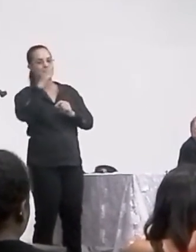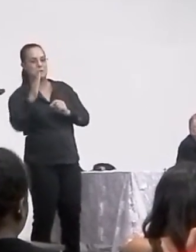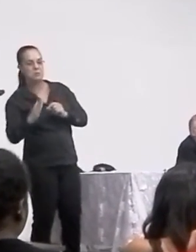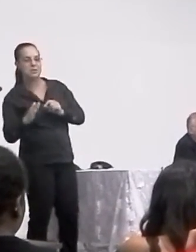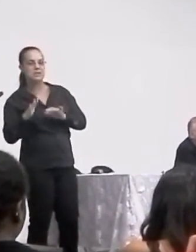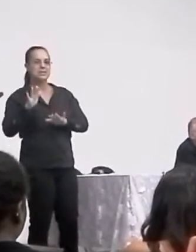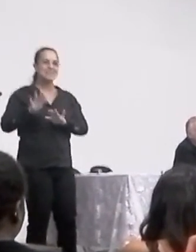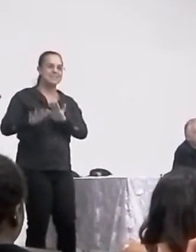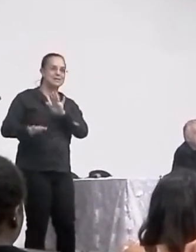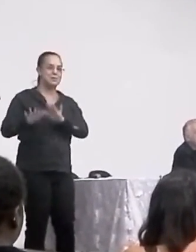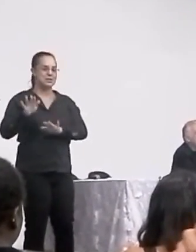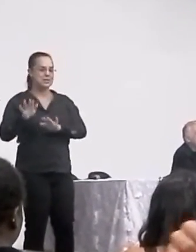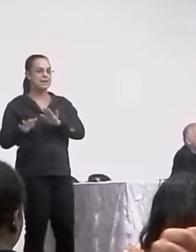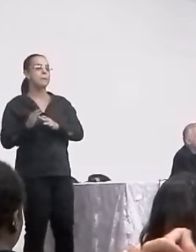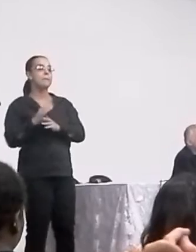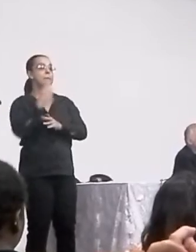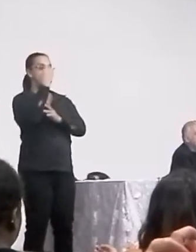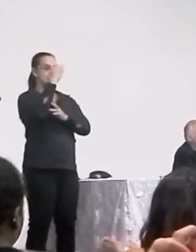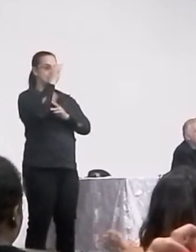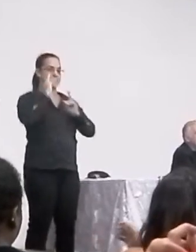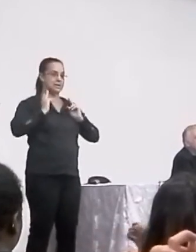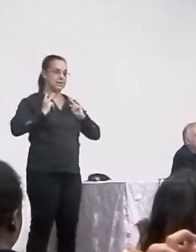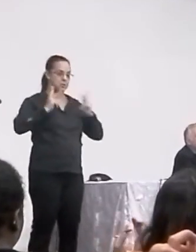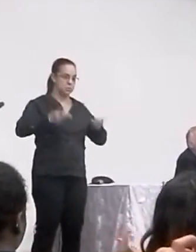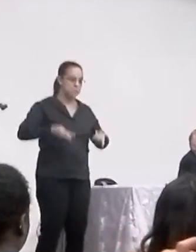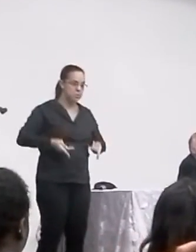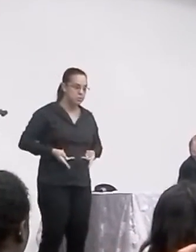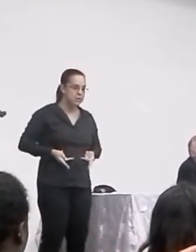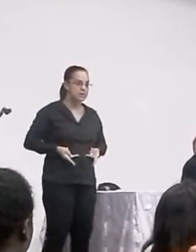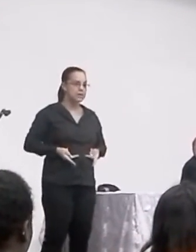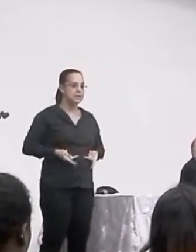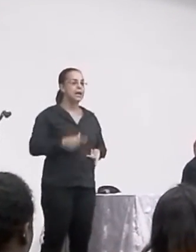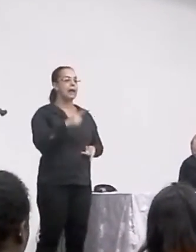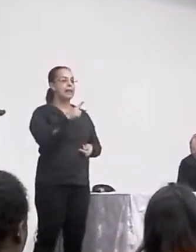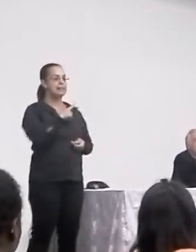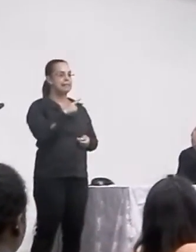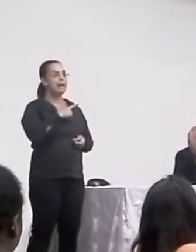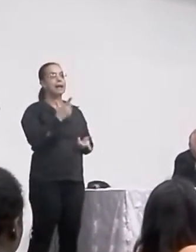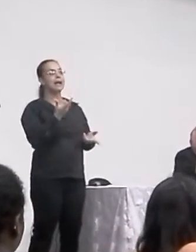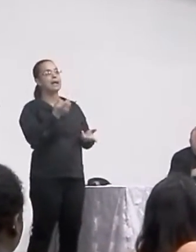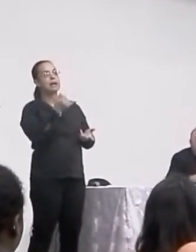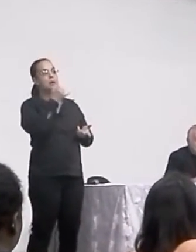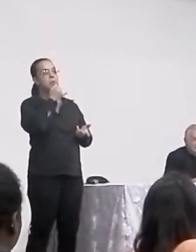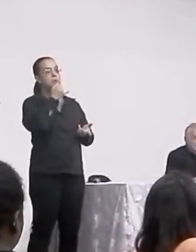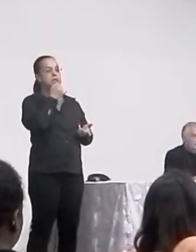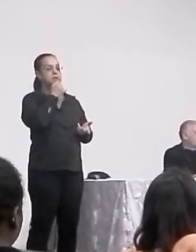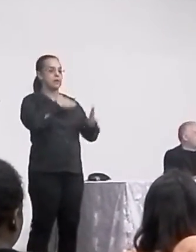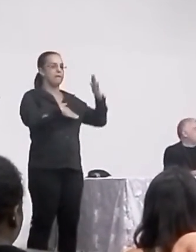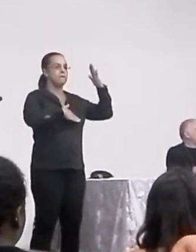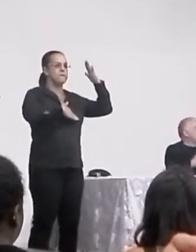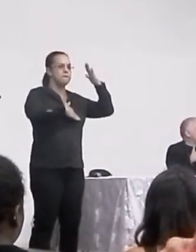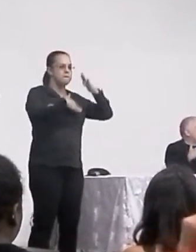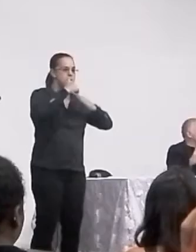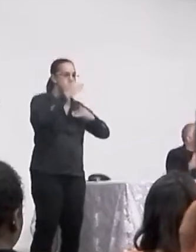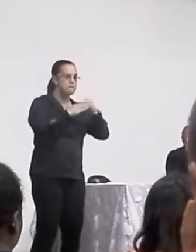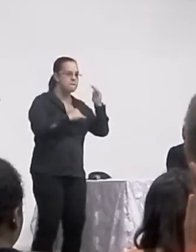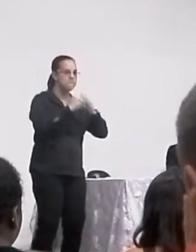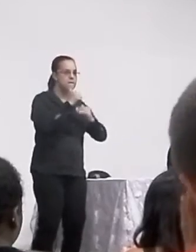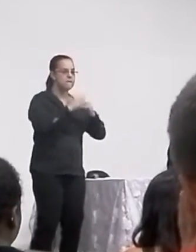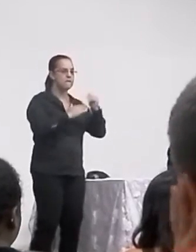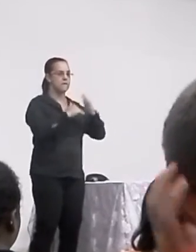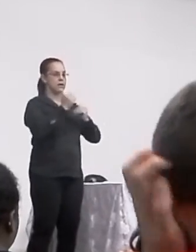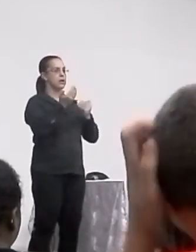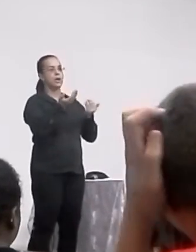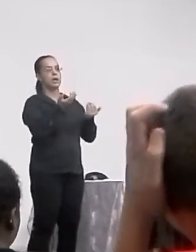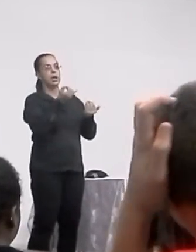hoje em dia nas ciências humanas a gente fala demais de profissionalidade. O futuro professor tem